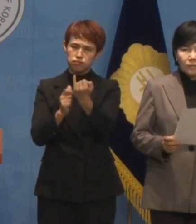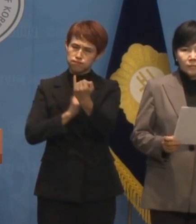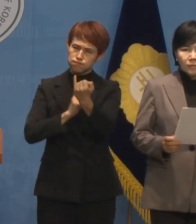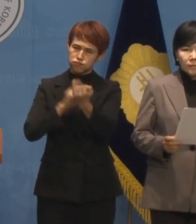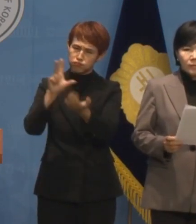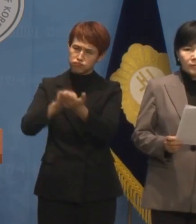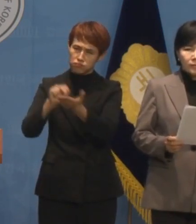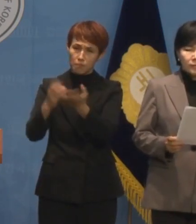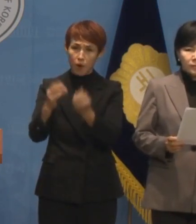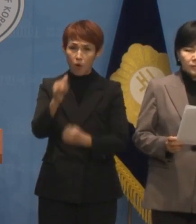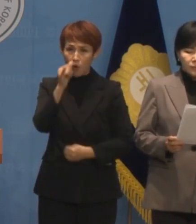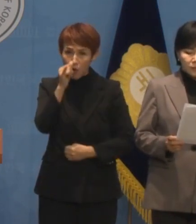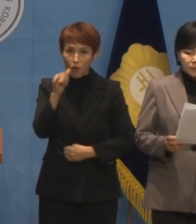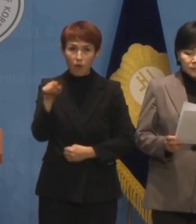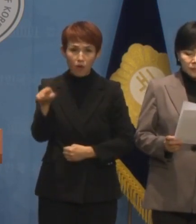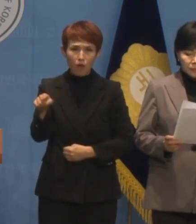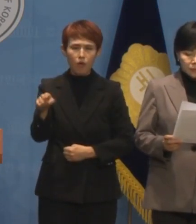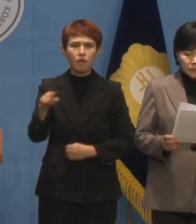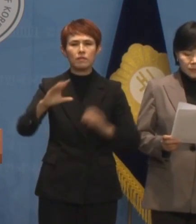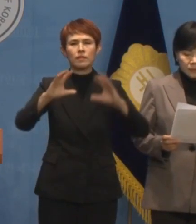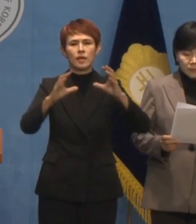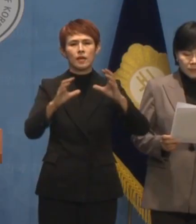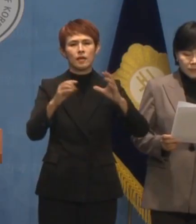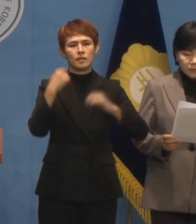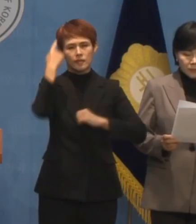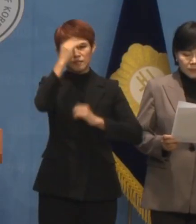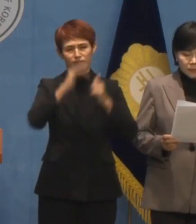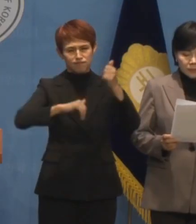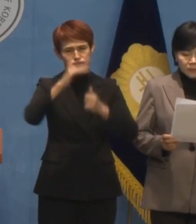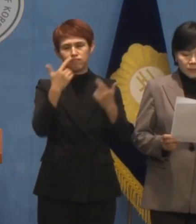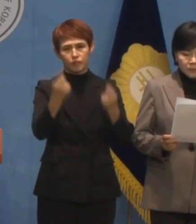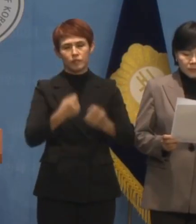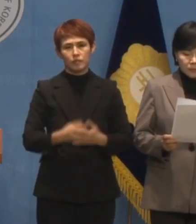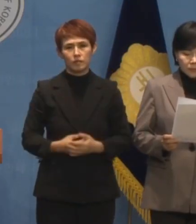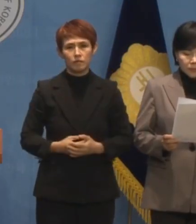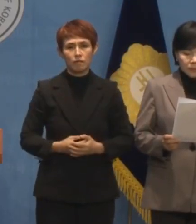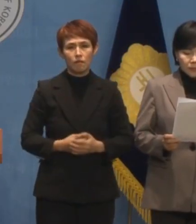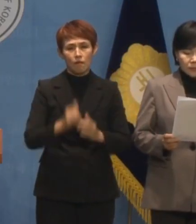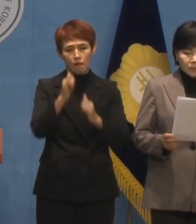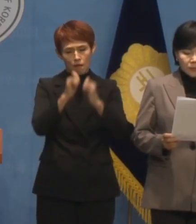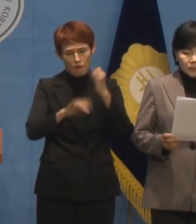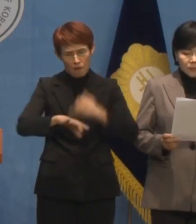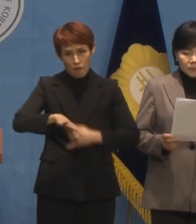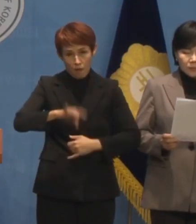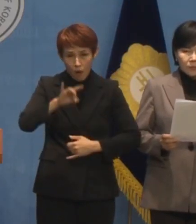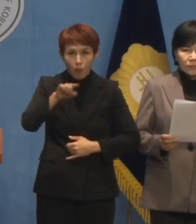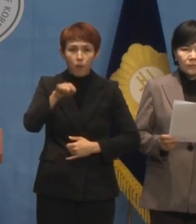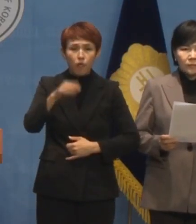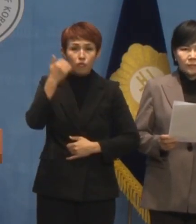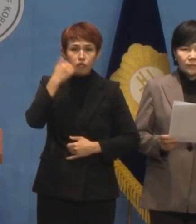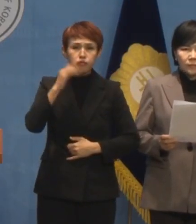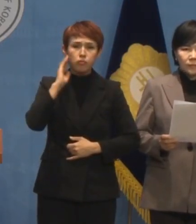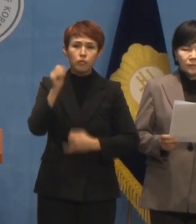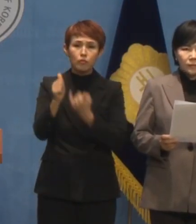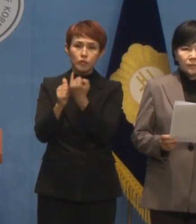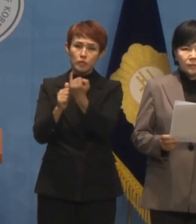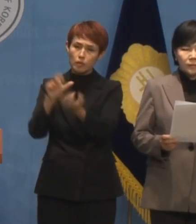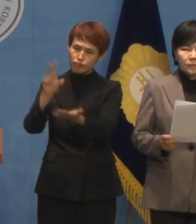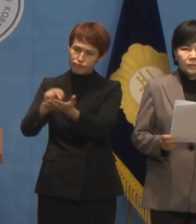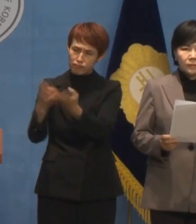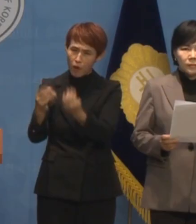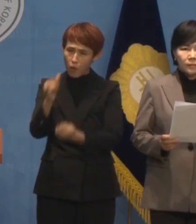현실 자체가 이미 나라 망신입니다. 헌정사상 이렇게 의혹이 많았던 대통령